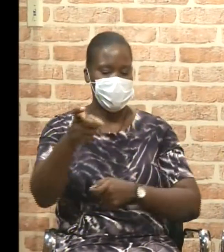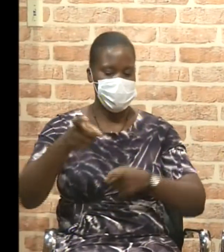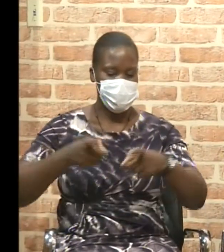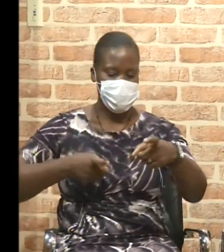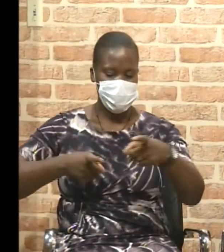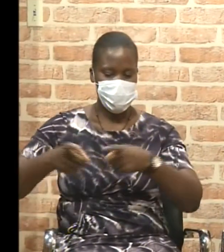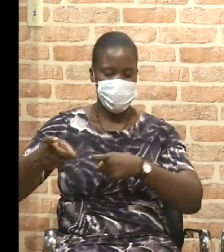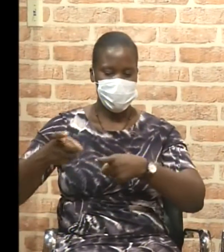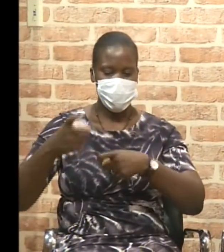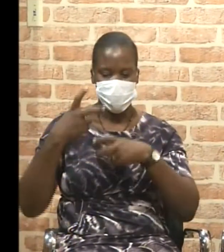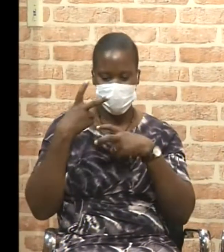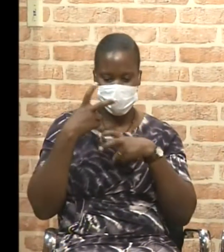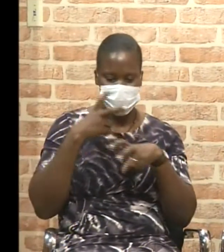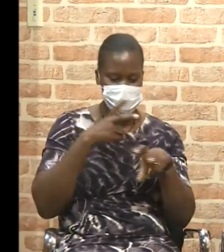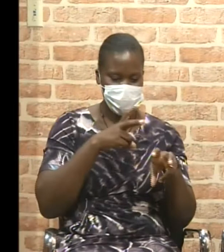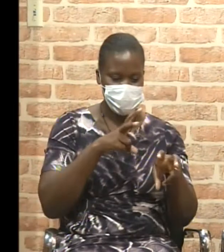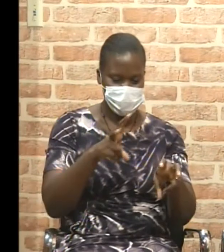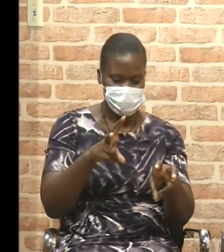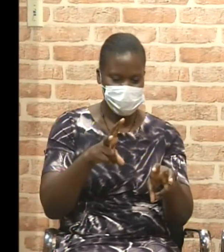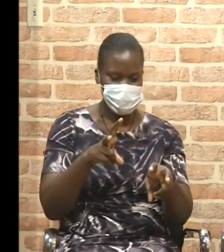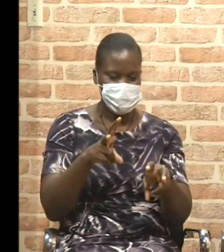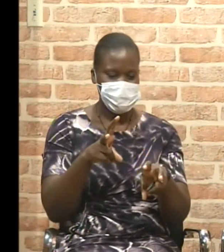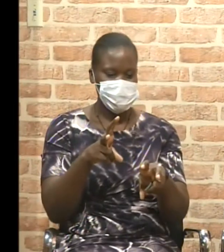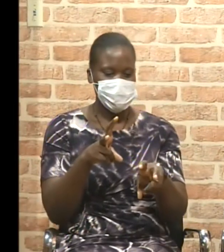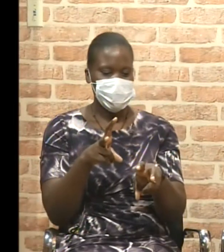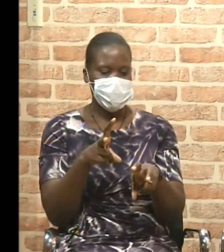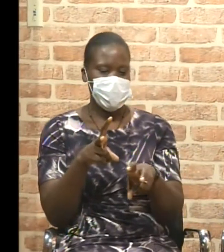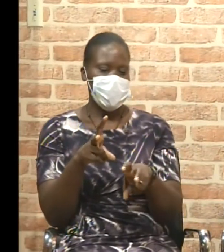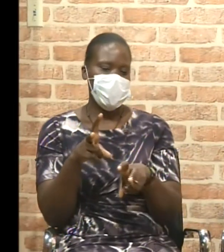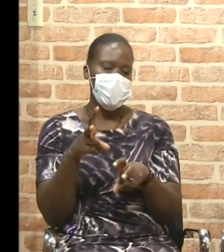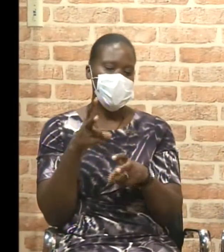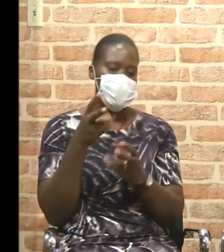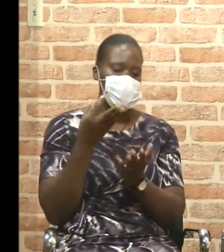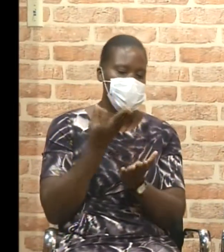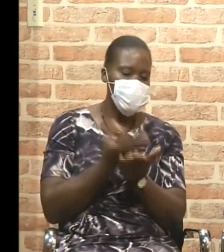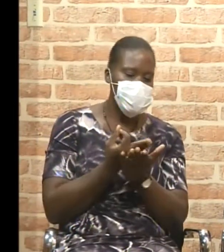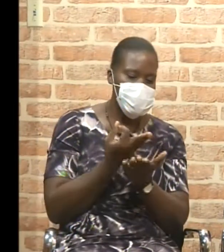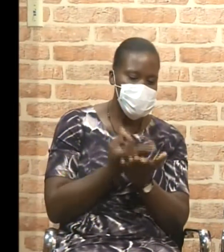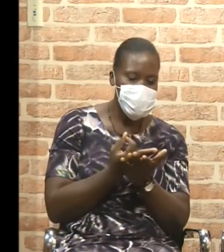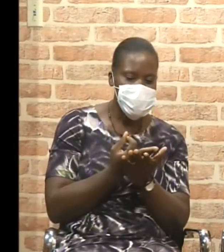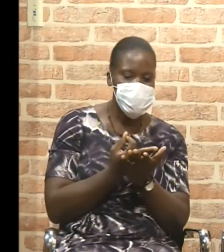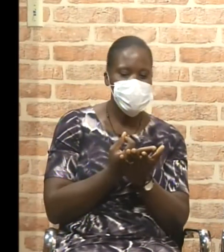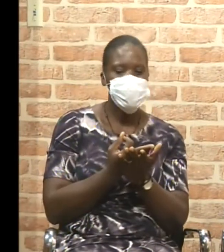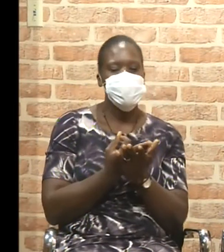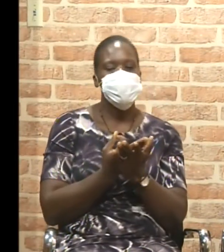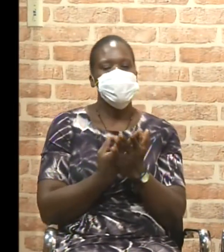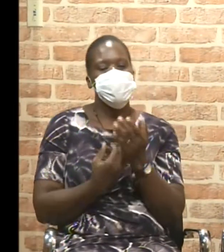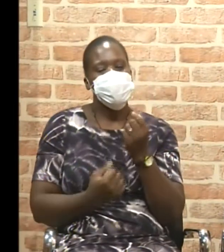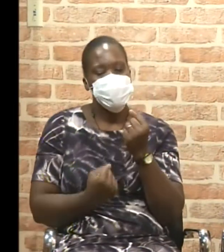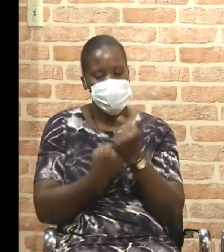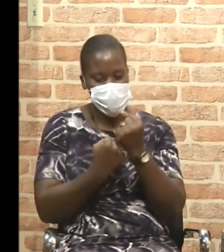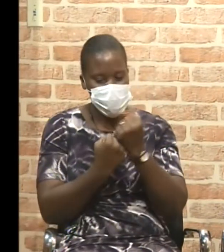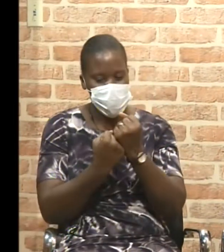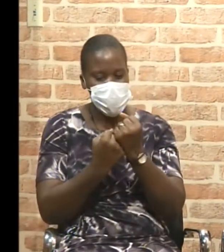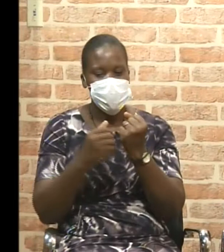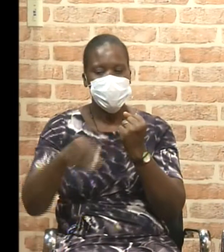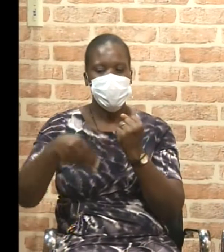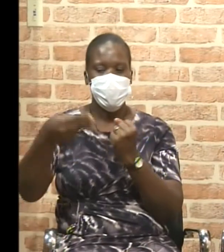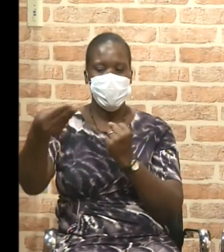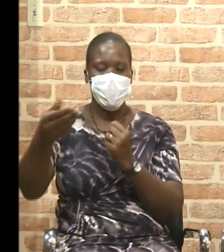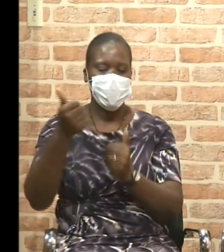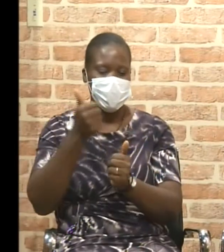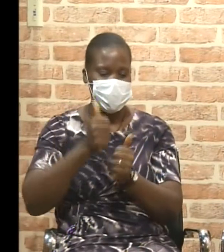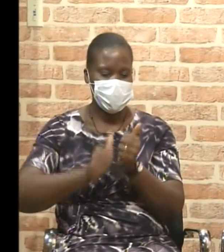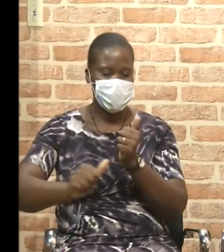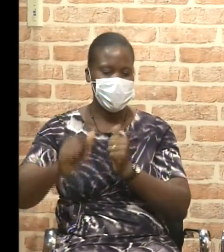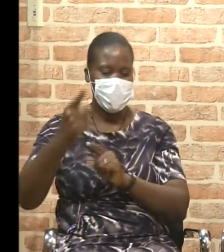capable régulariser aspect ti fond que assistance que bay moun yo chaque mois. Mais on